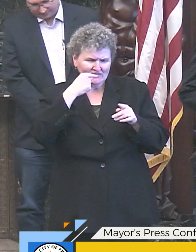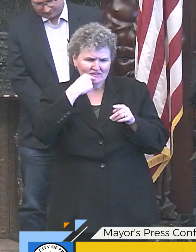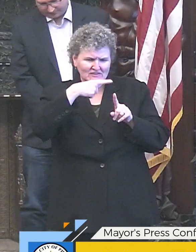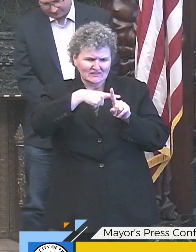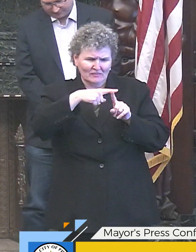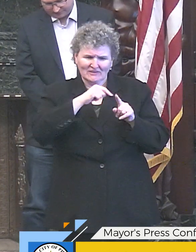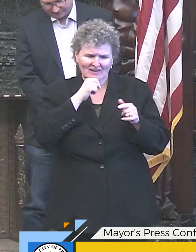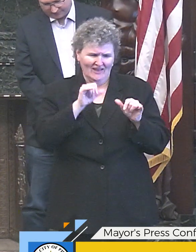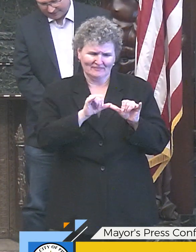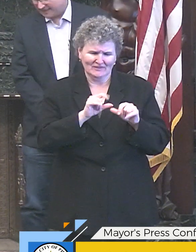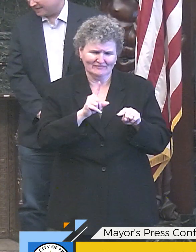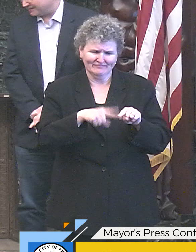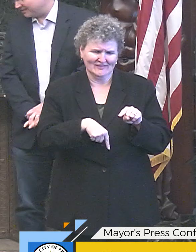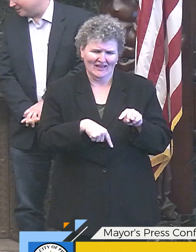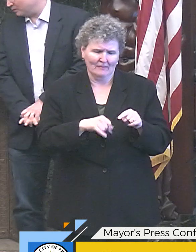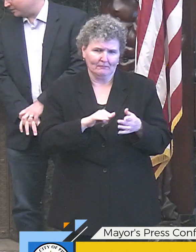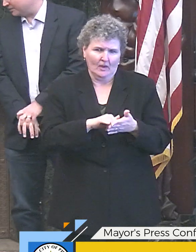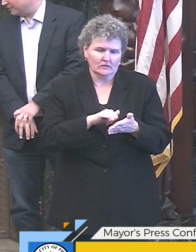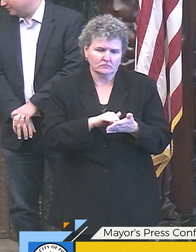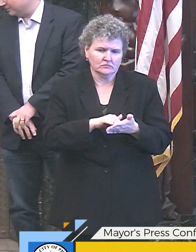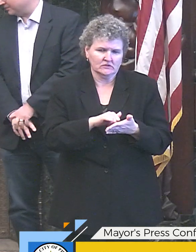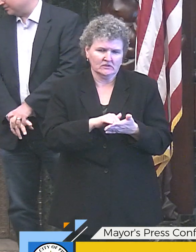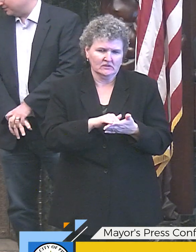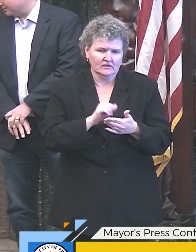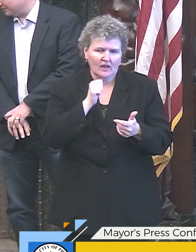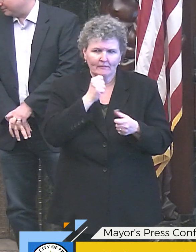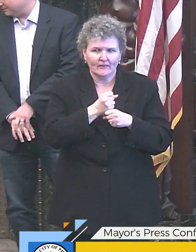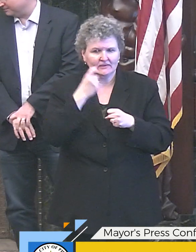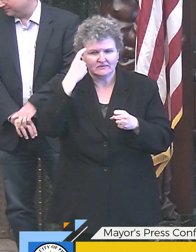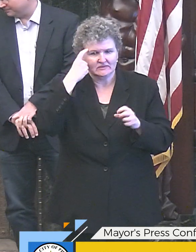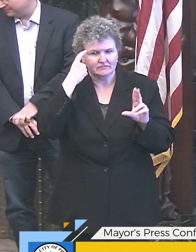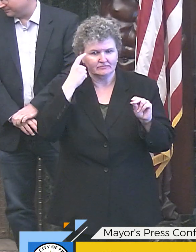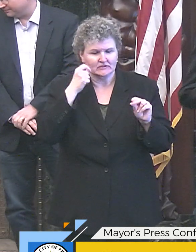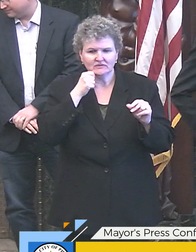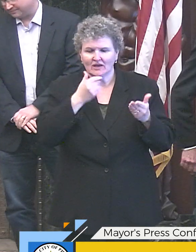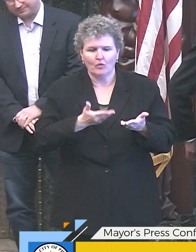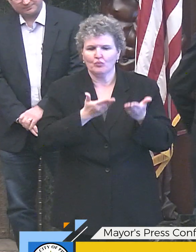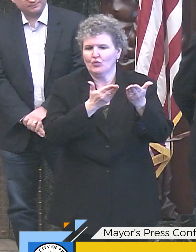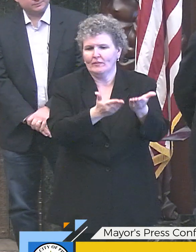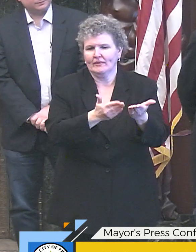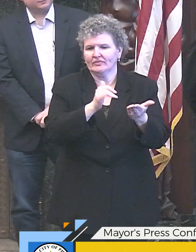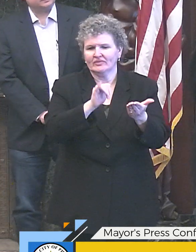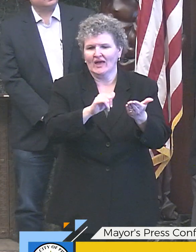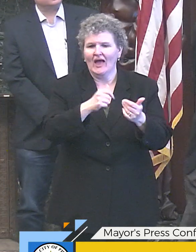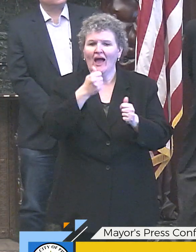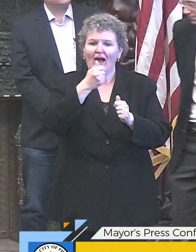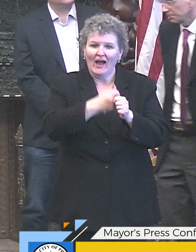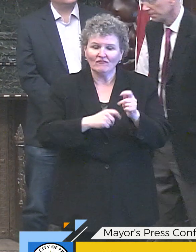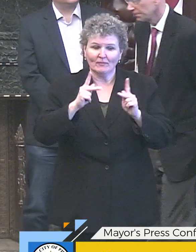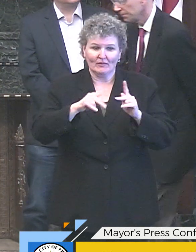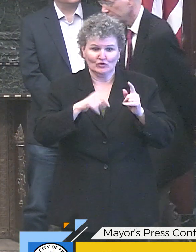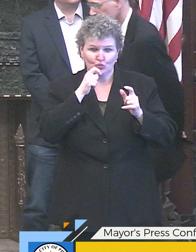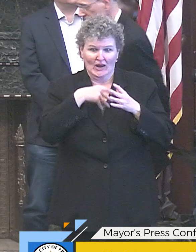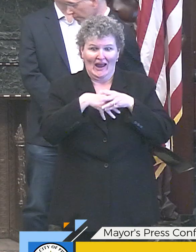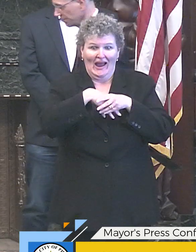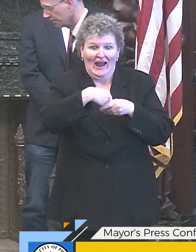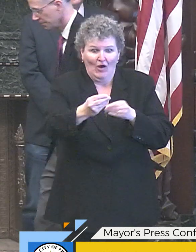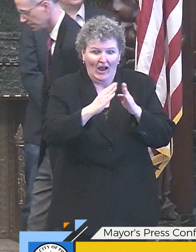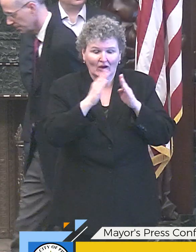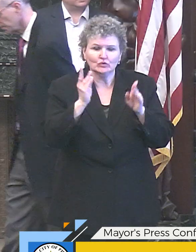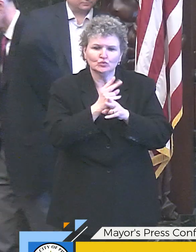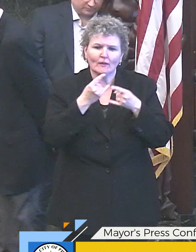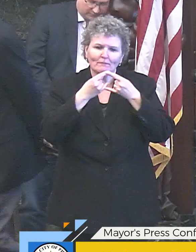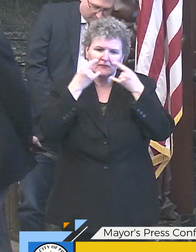And at this point, we don't think it makes sense we're not recommending that everyone wear a mask outside. La respuesta a ambas preguntas es